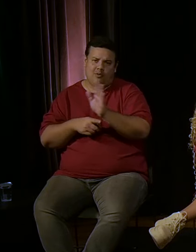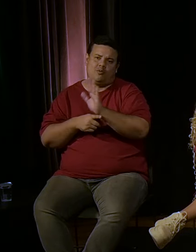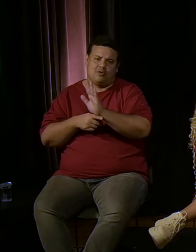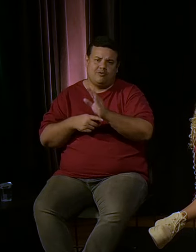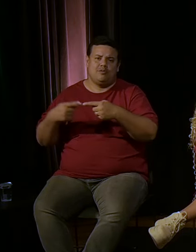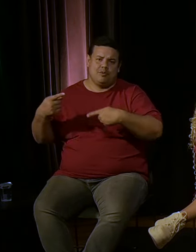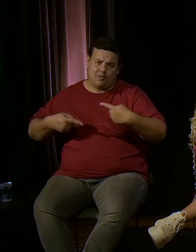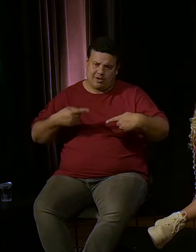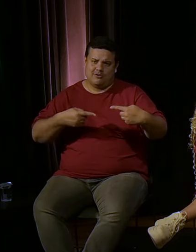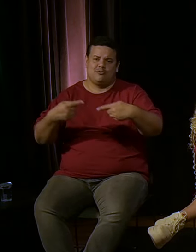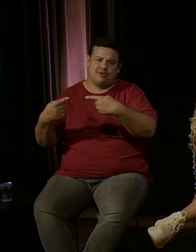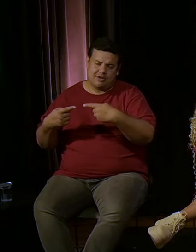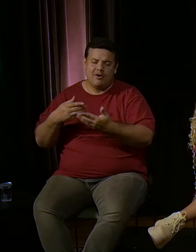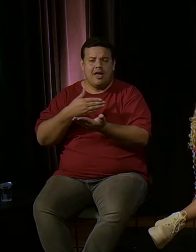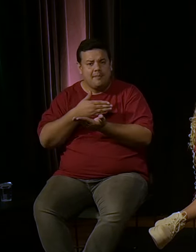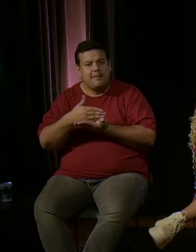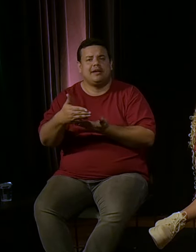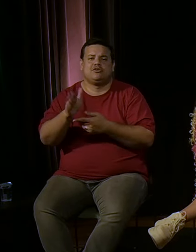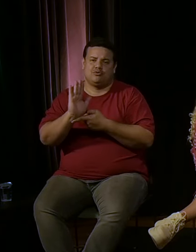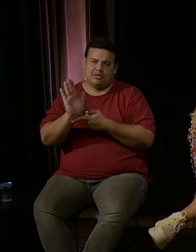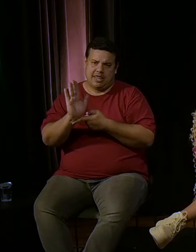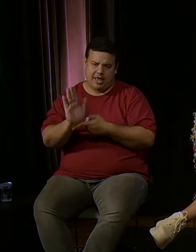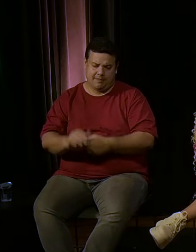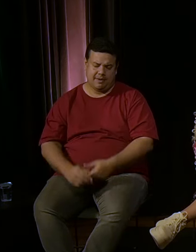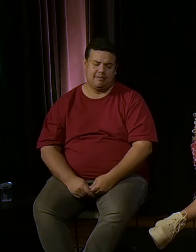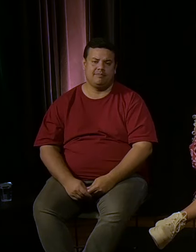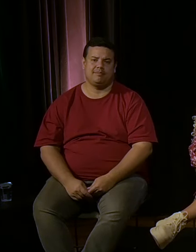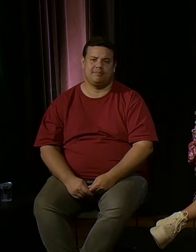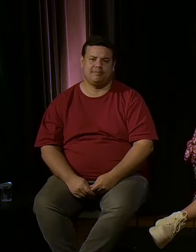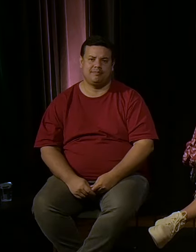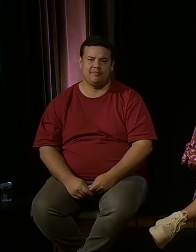essas discussões a partir do cinema.